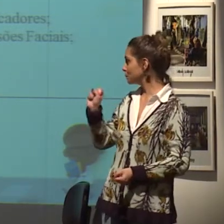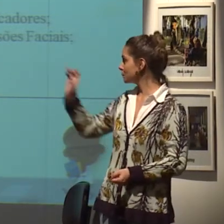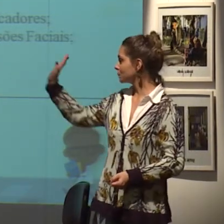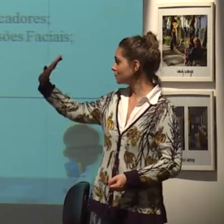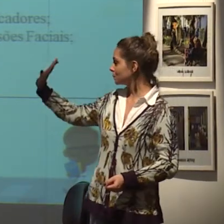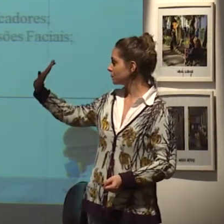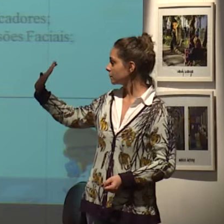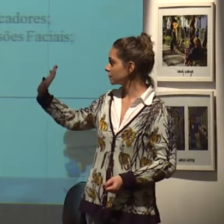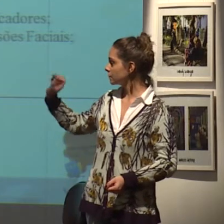passar.